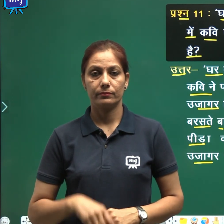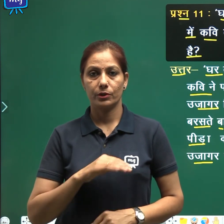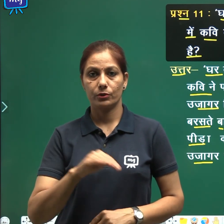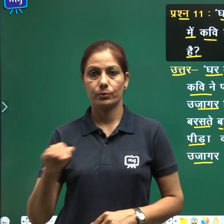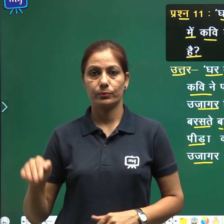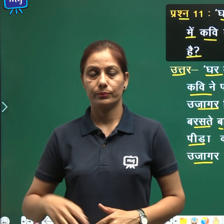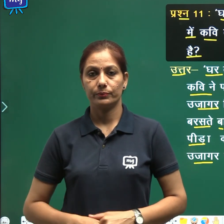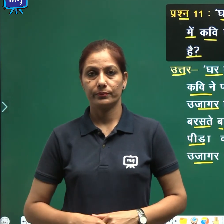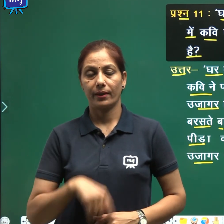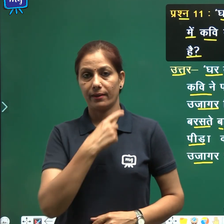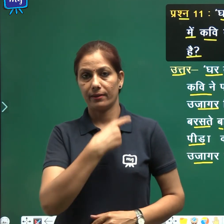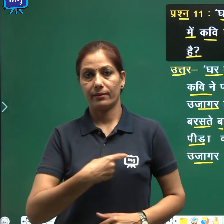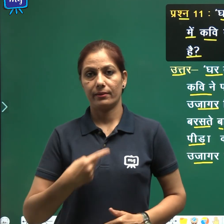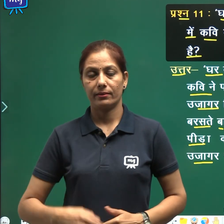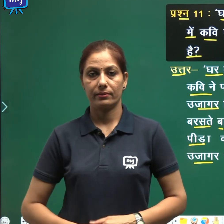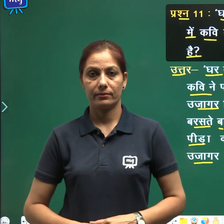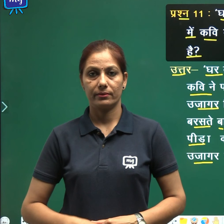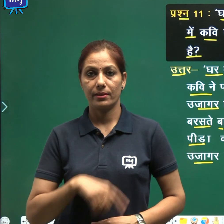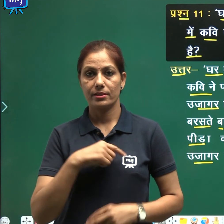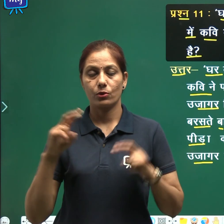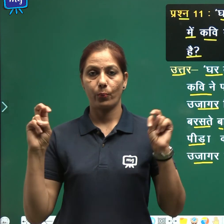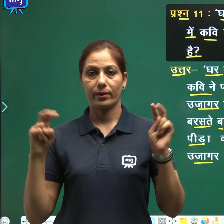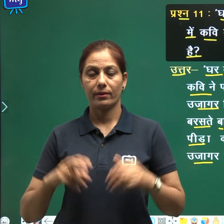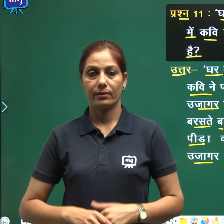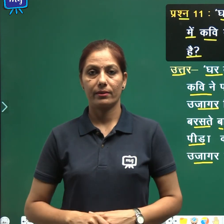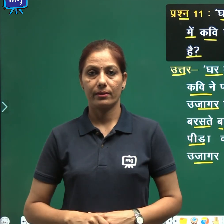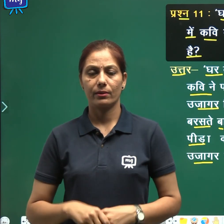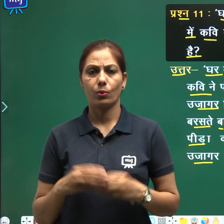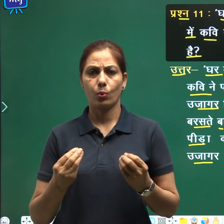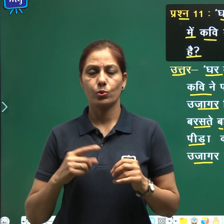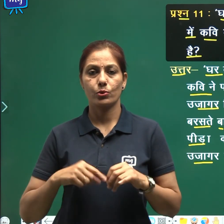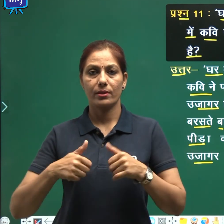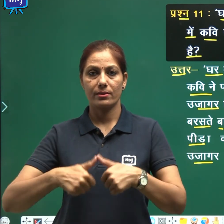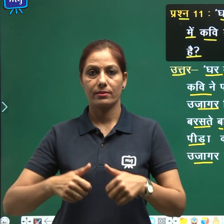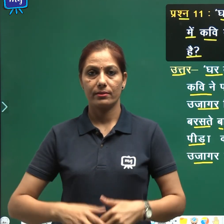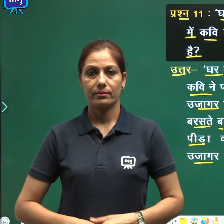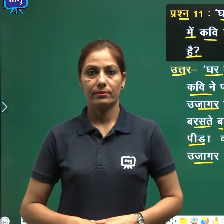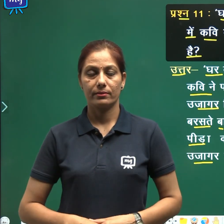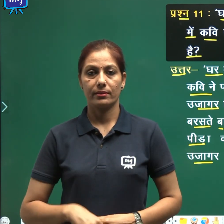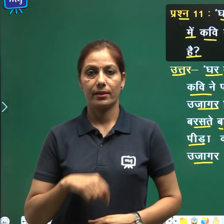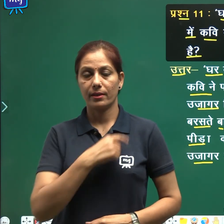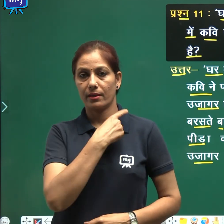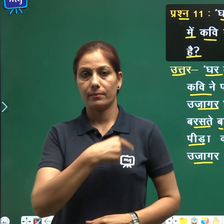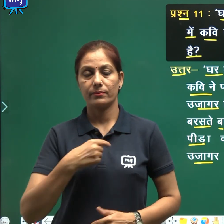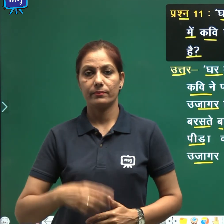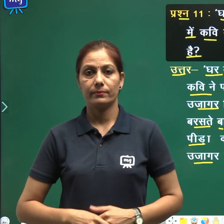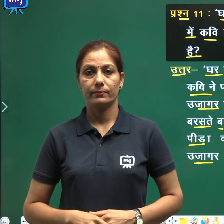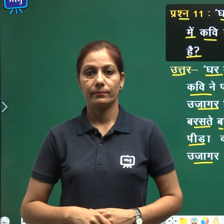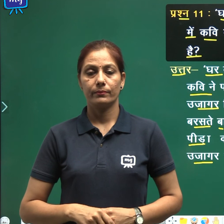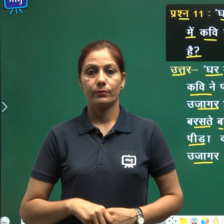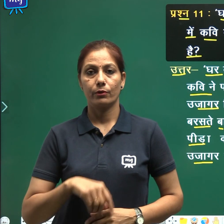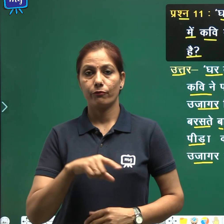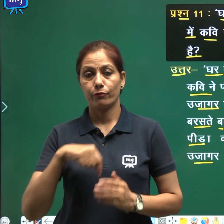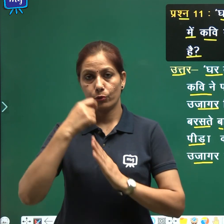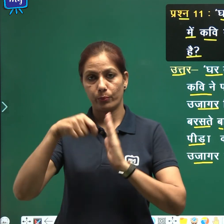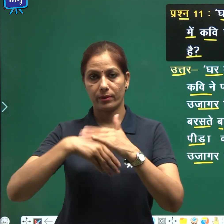बच्चों, ये थे इस अध्याय के कुछ प्रश्नोत्तर। इन्हें आप वीडियो